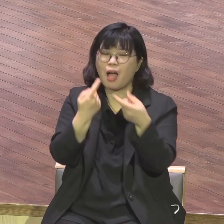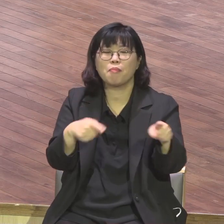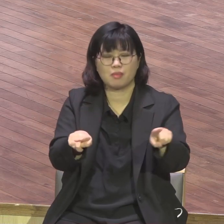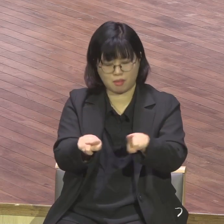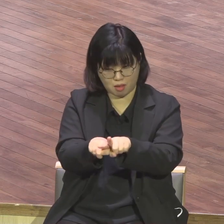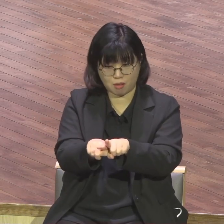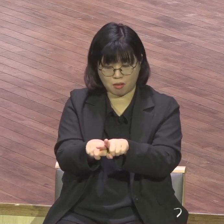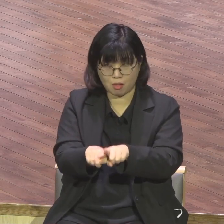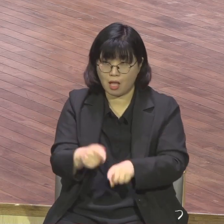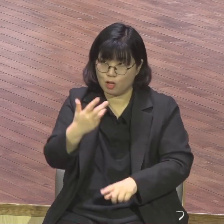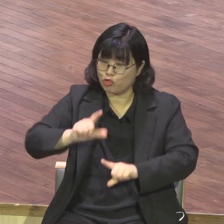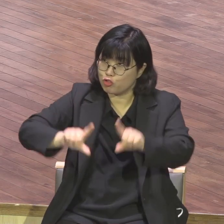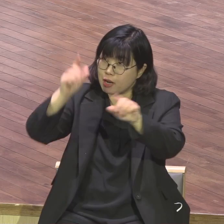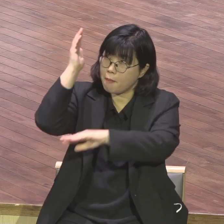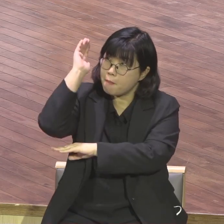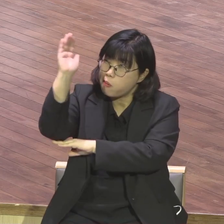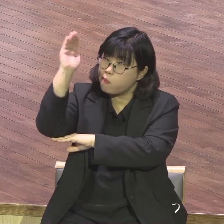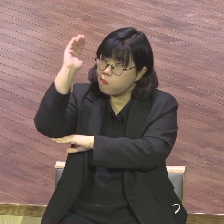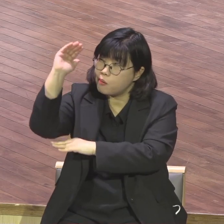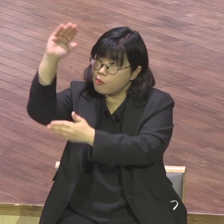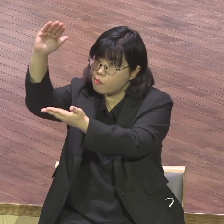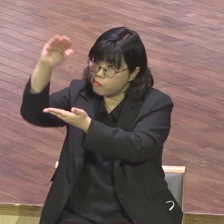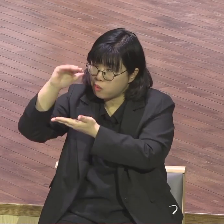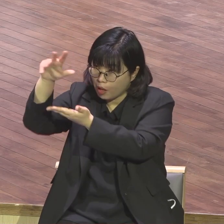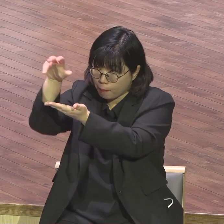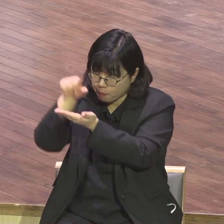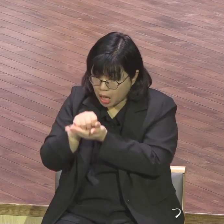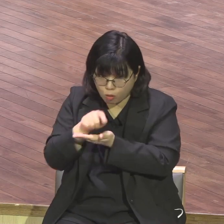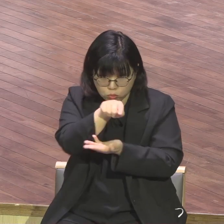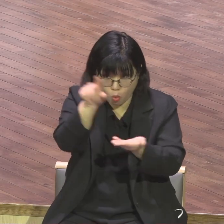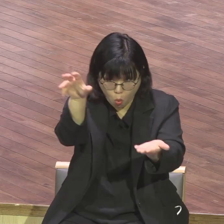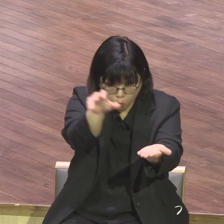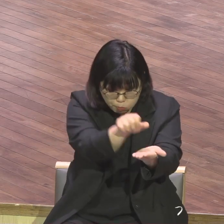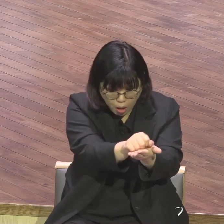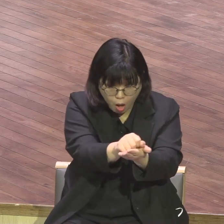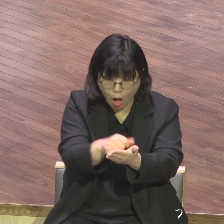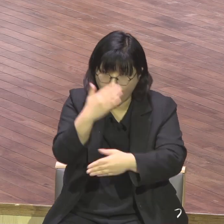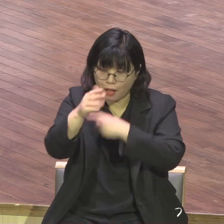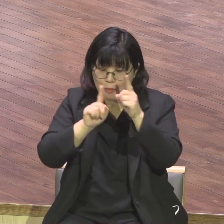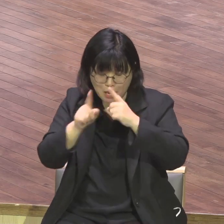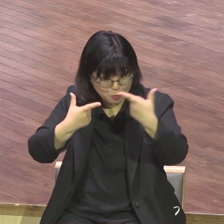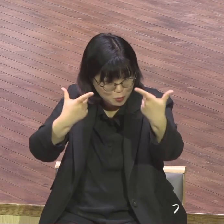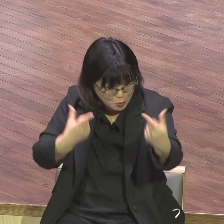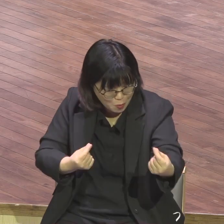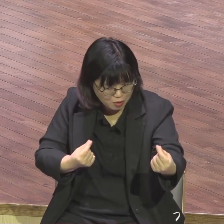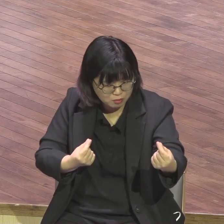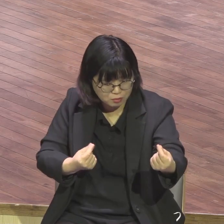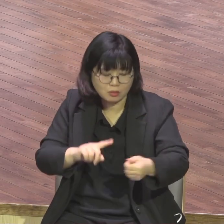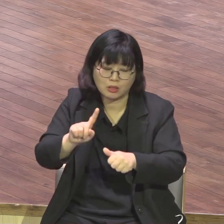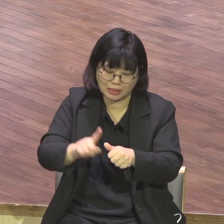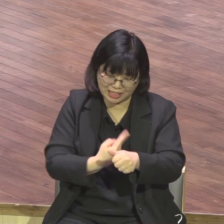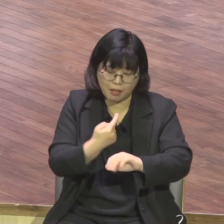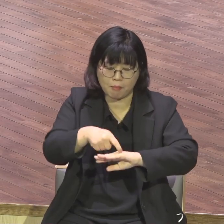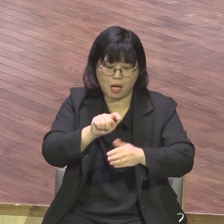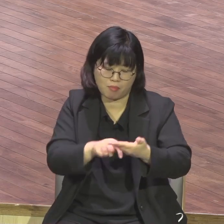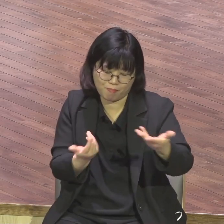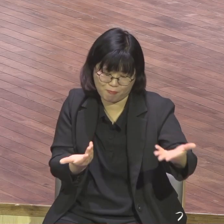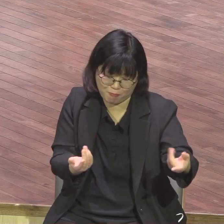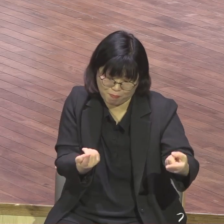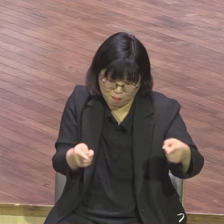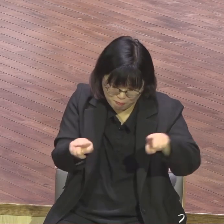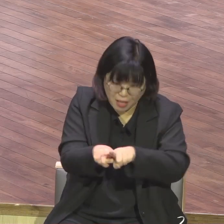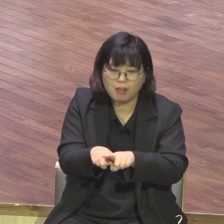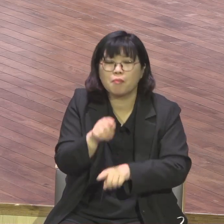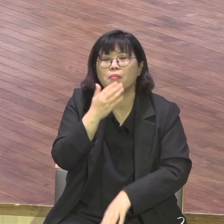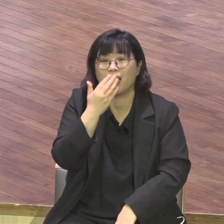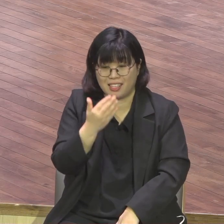하나님의 나라를 힘있게 추진해 나갈 수가 있다라는 말씀이에요. 자 21절 봅니다. 그들이 다